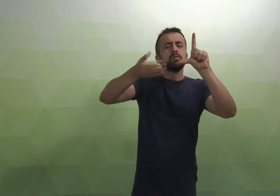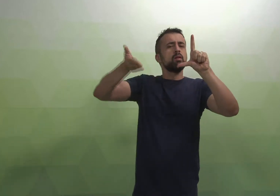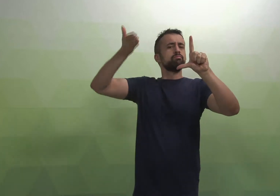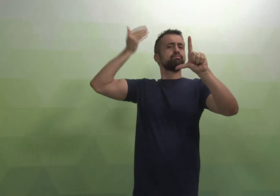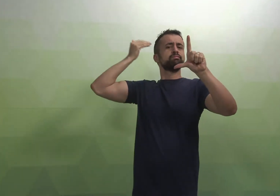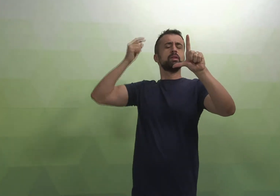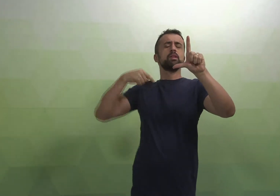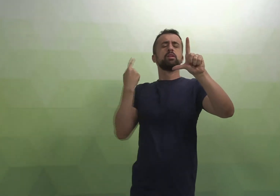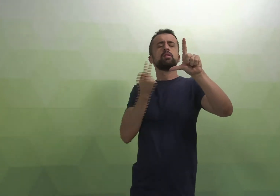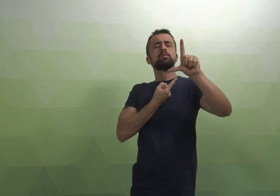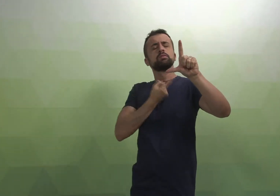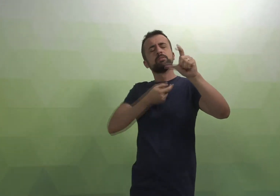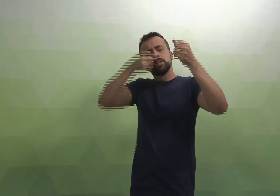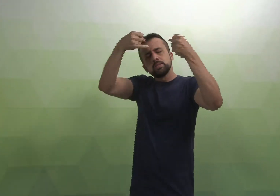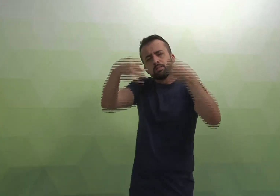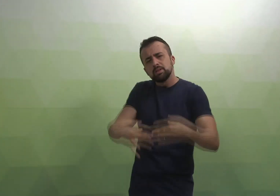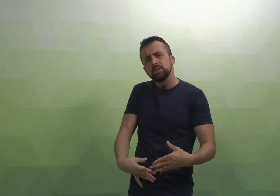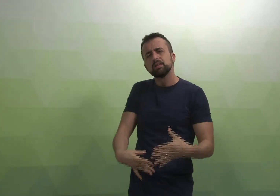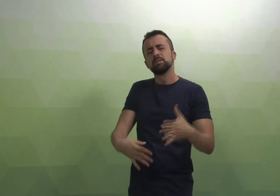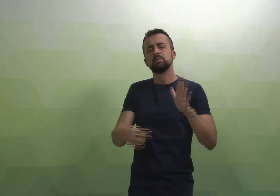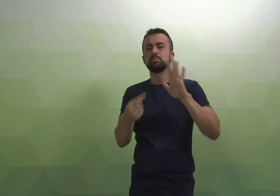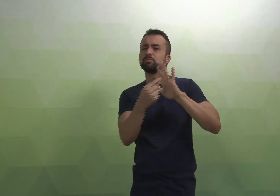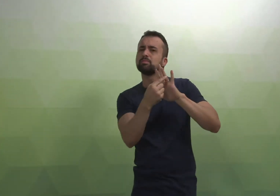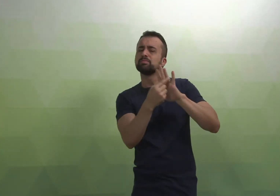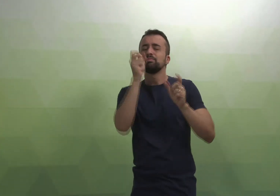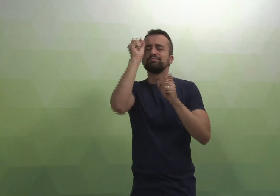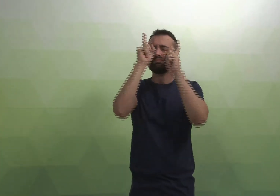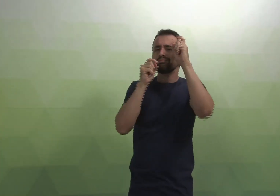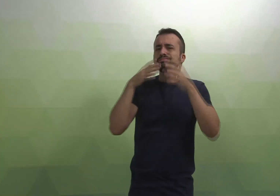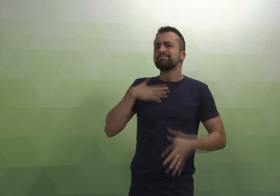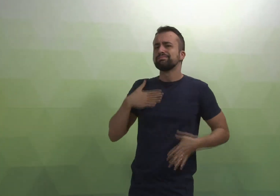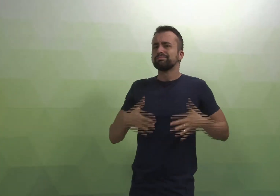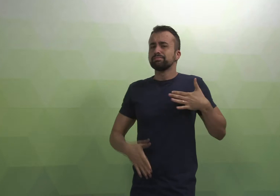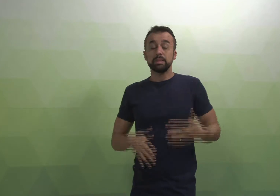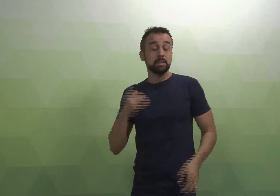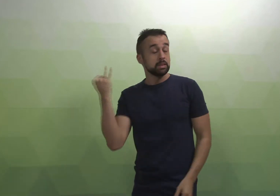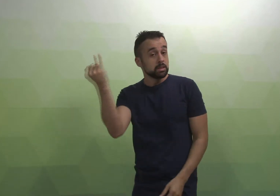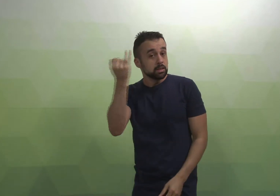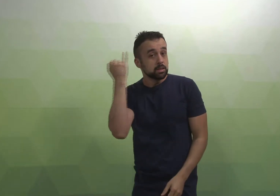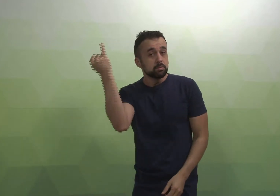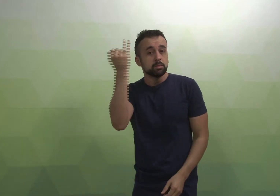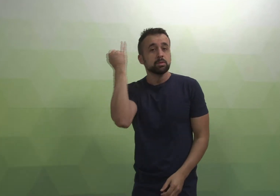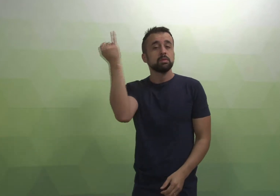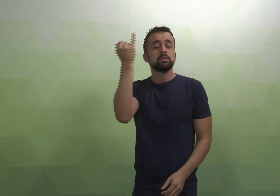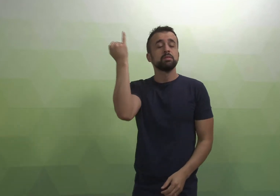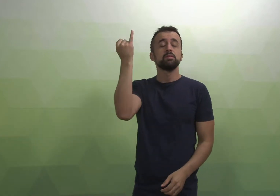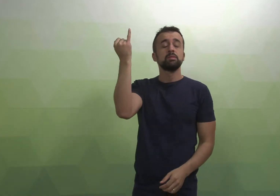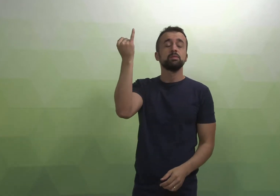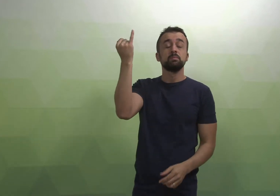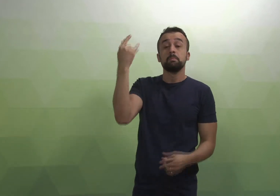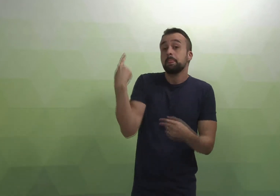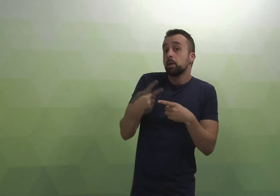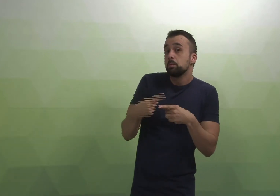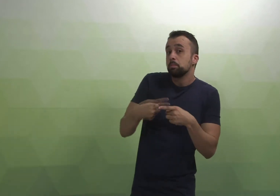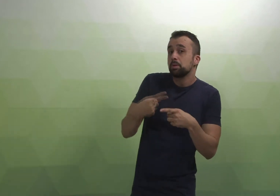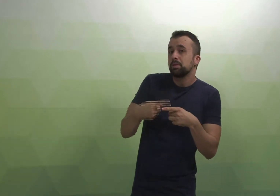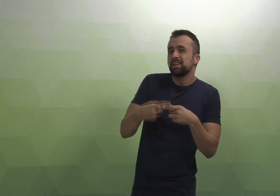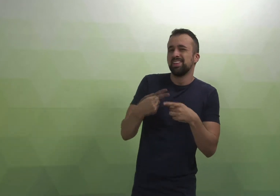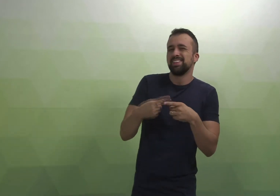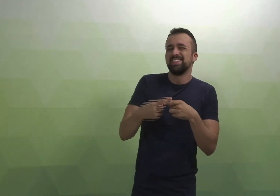Pois bem, naquela videoaula explicamos a respeito da importância dessas expressões faciais e